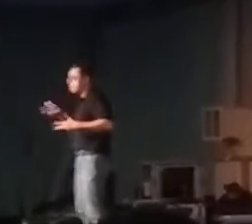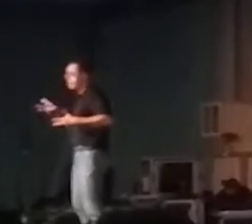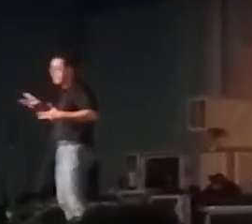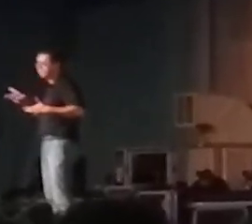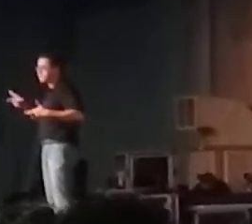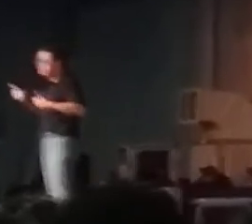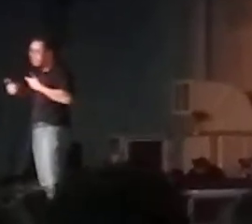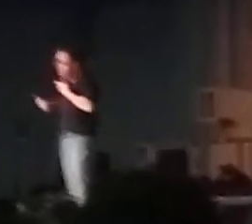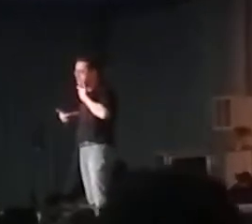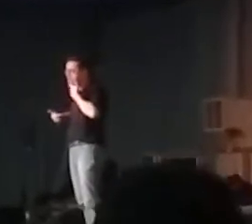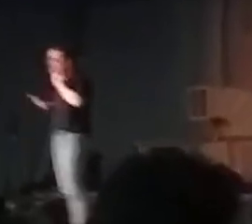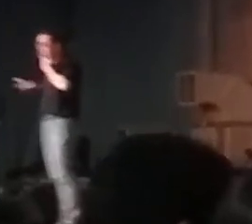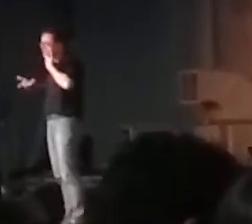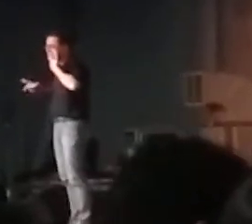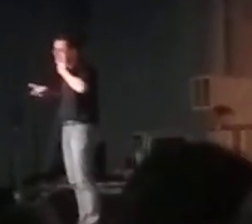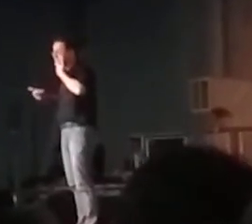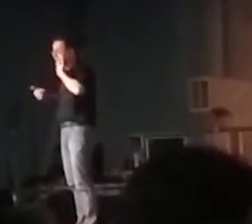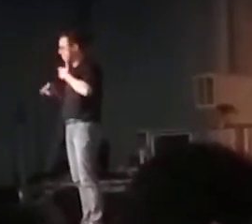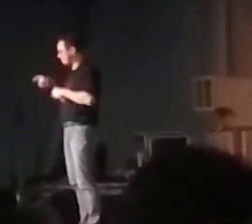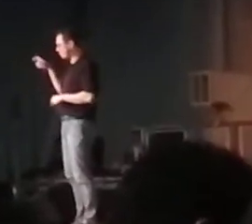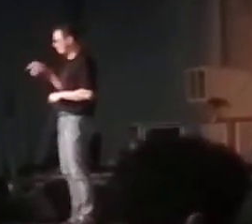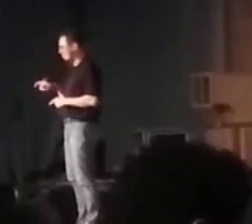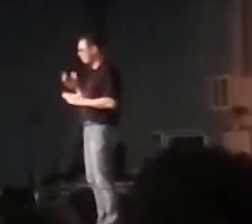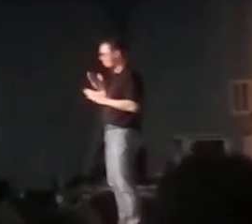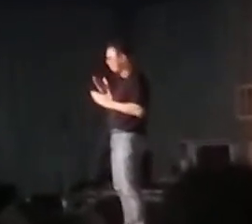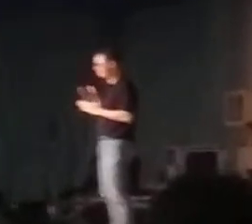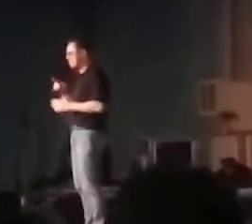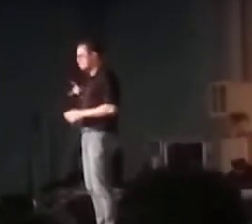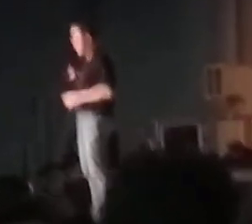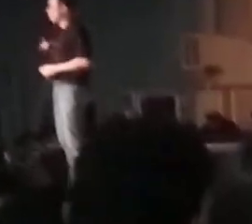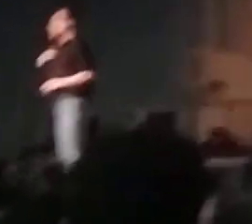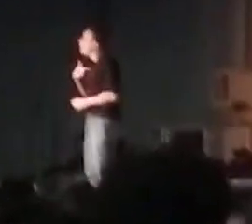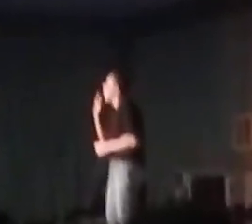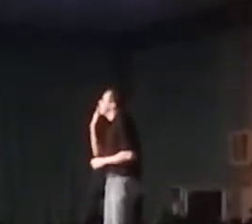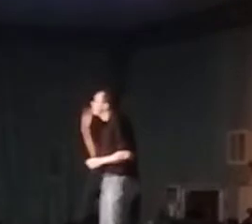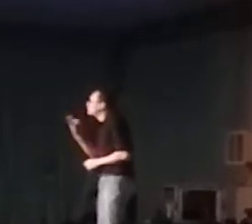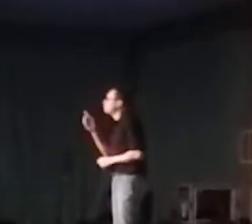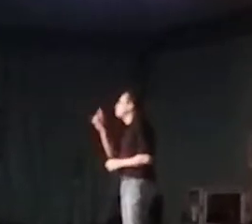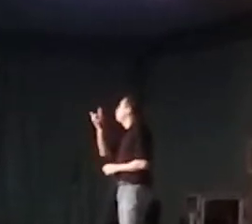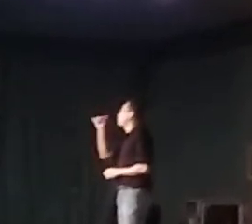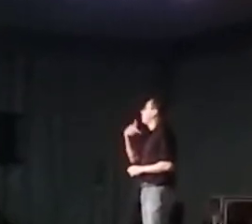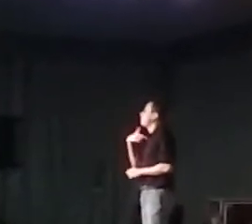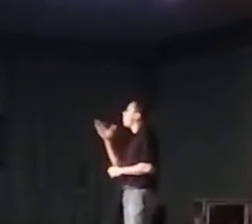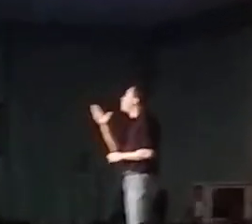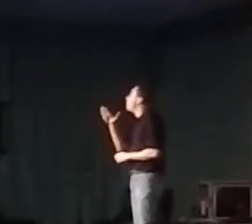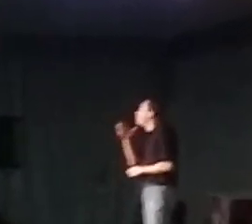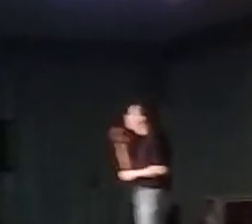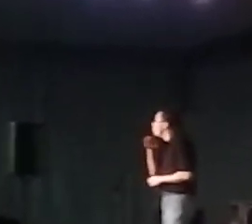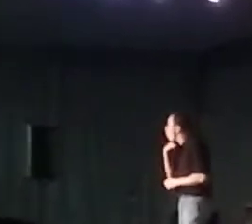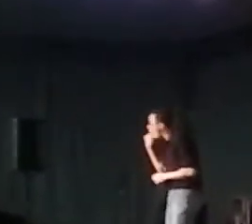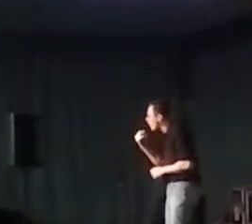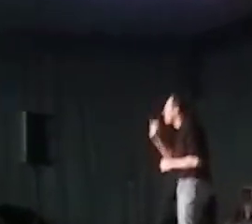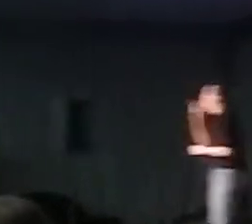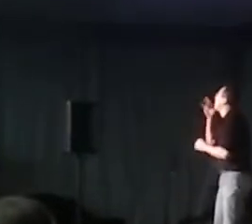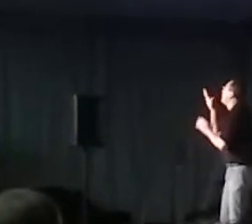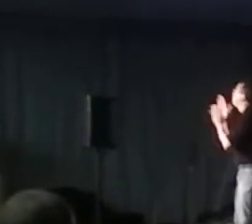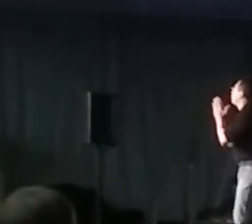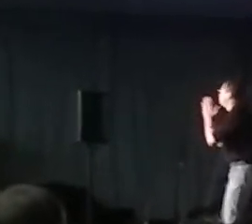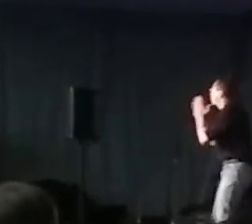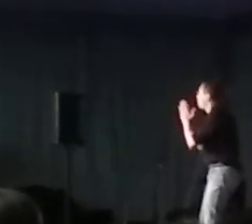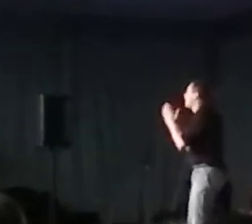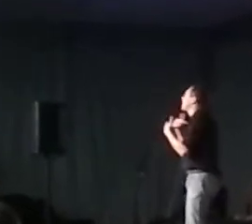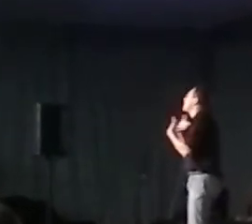eu tenho um desejo, eu sei o que eu vou pedir quando eu morrer, vou chegar lá com alguém, né? Eu vou ter um desejo. Eu quero